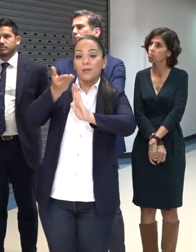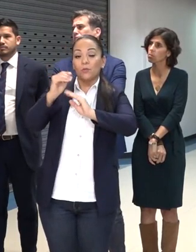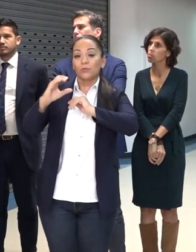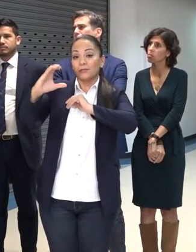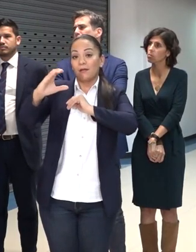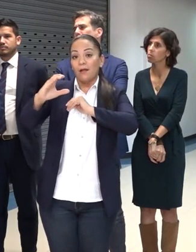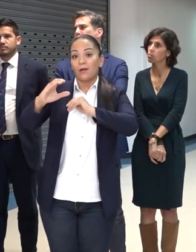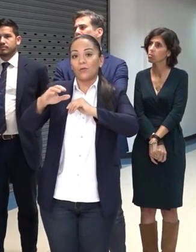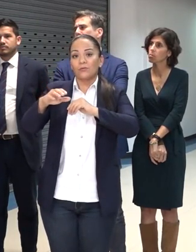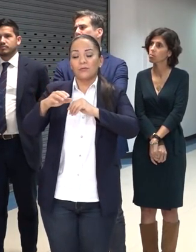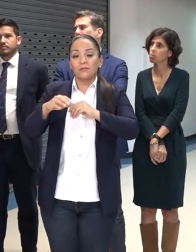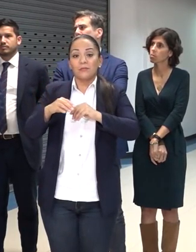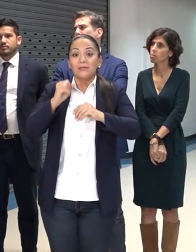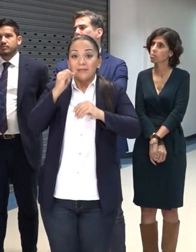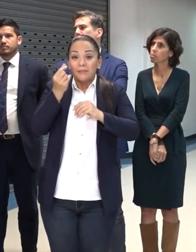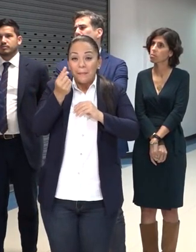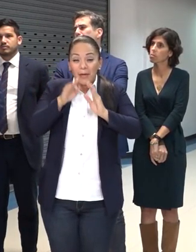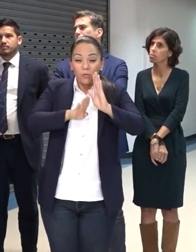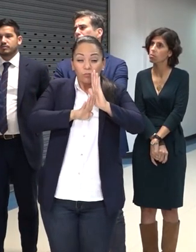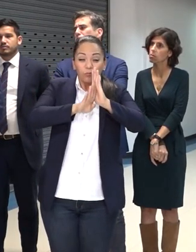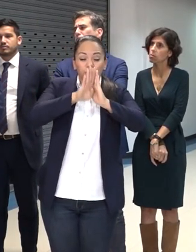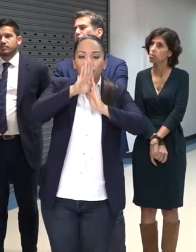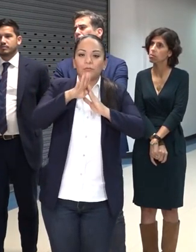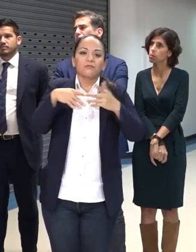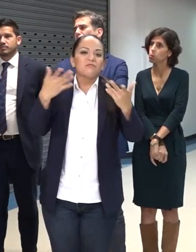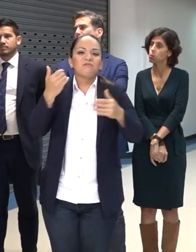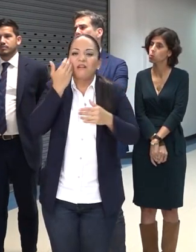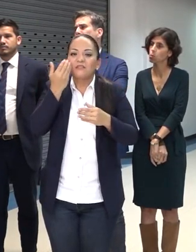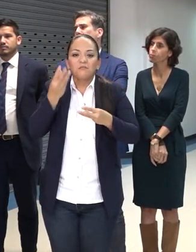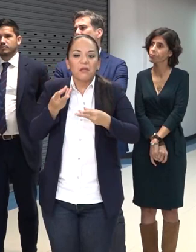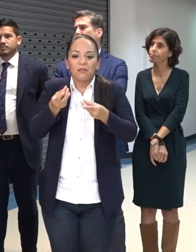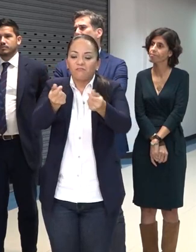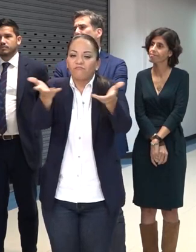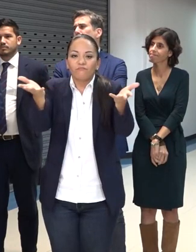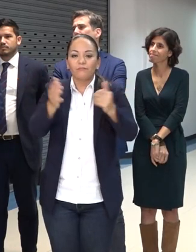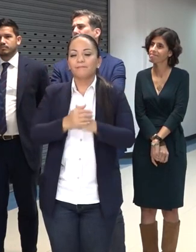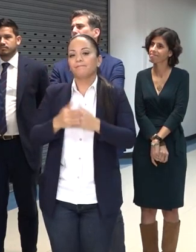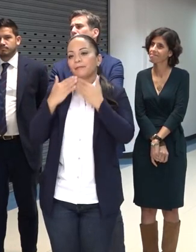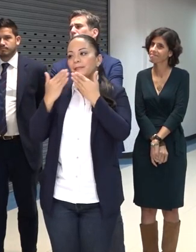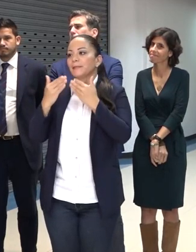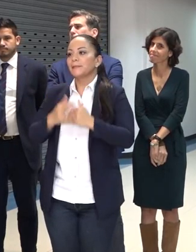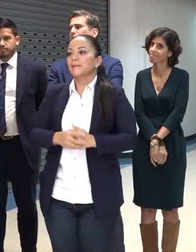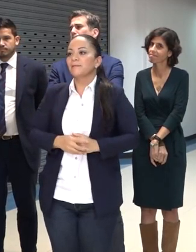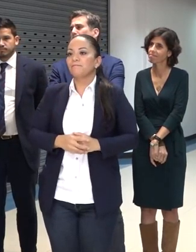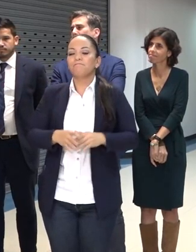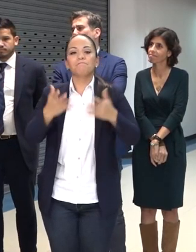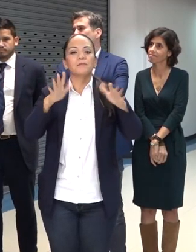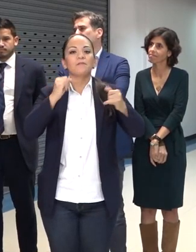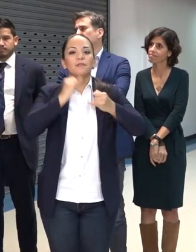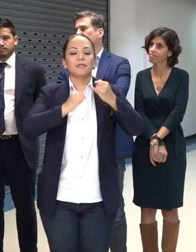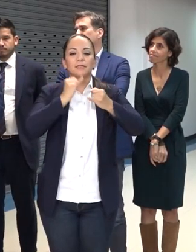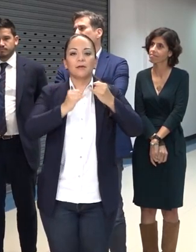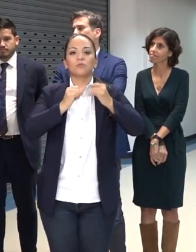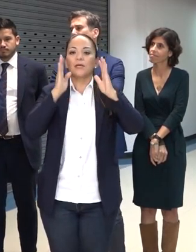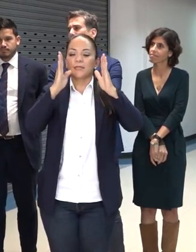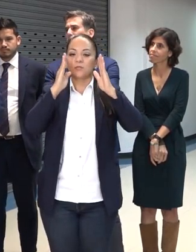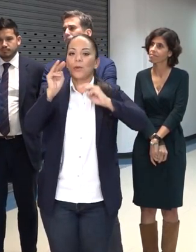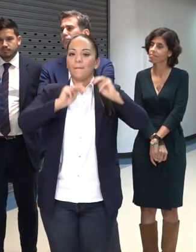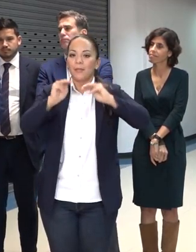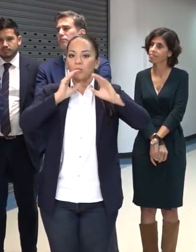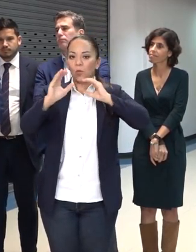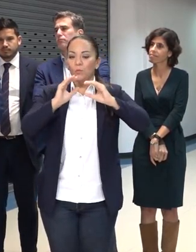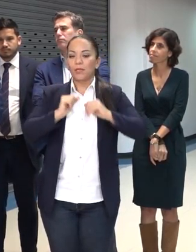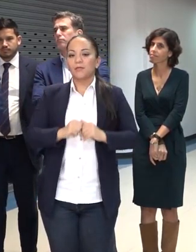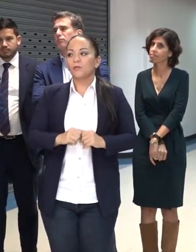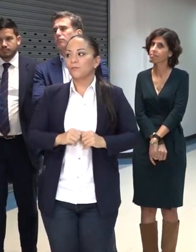la inflación fácilmente si se nos va de las manos. Muchas gracias. Y de esta manera finalizamos esta atención a